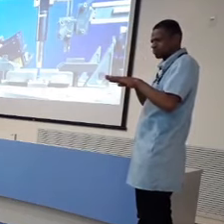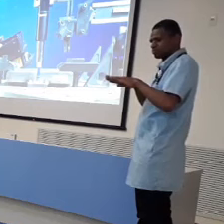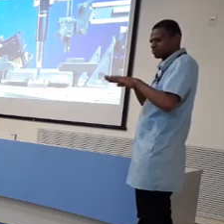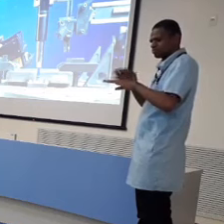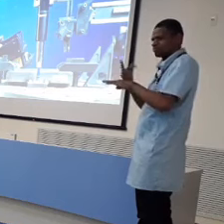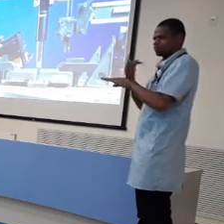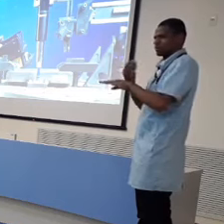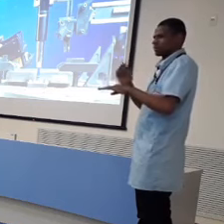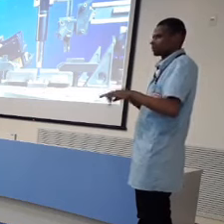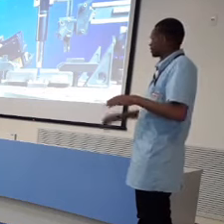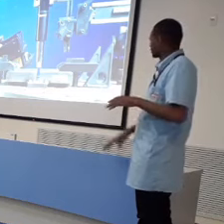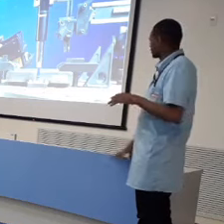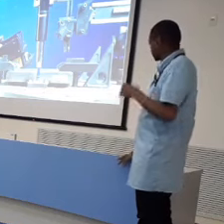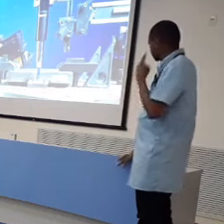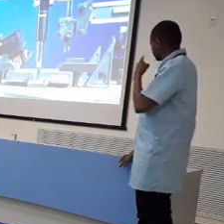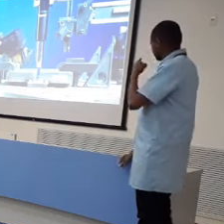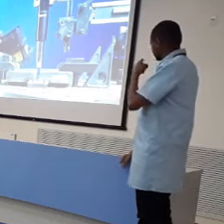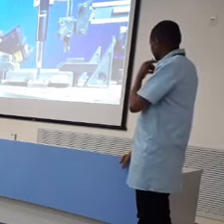tá?